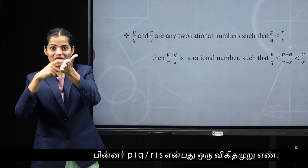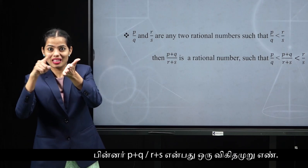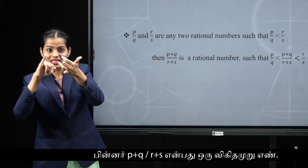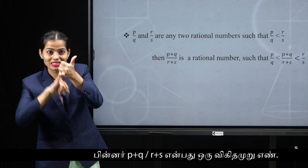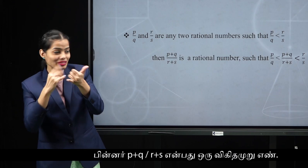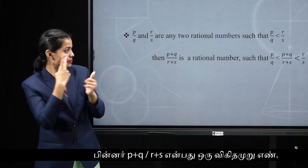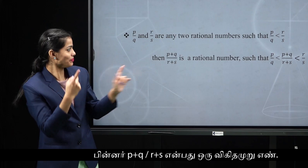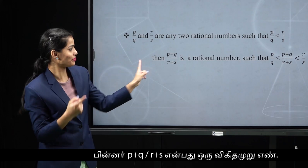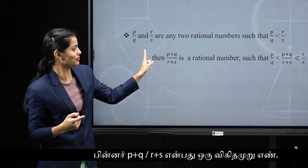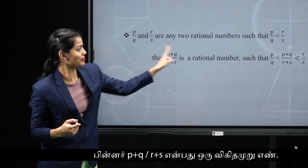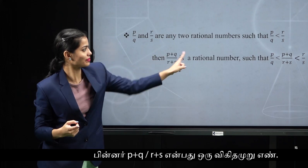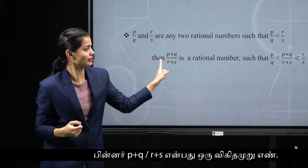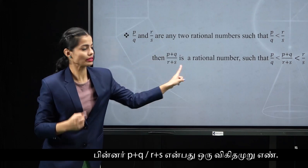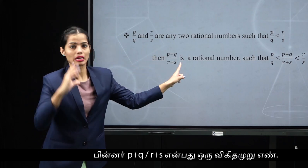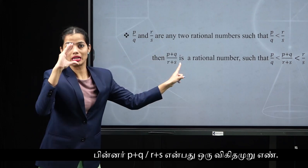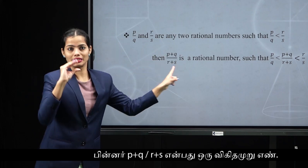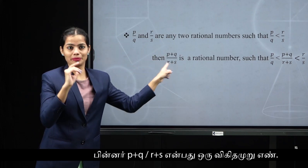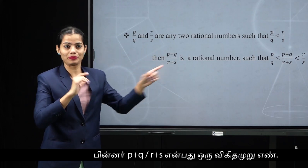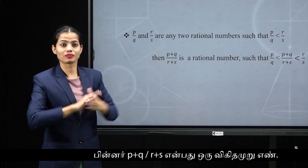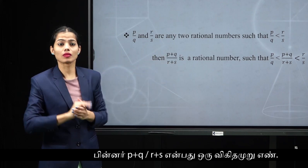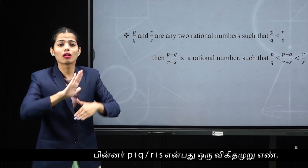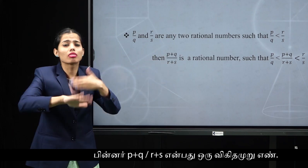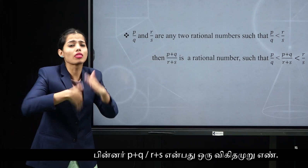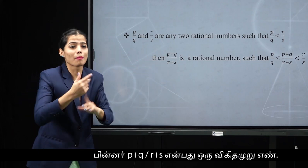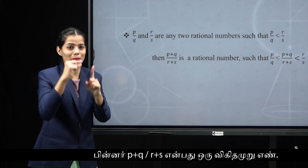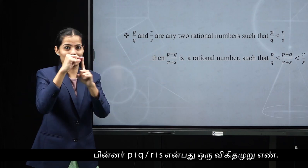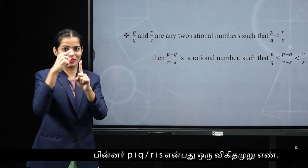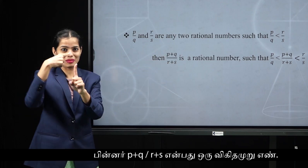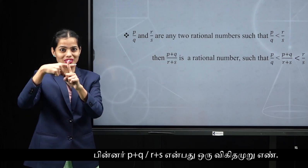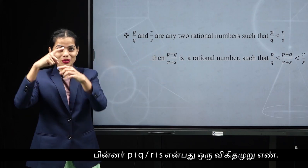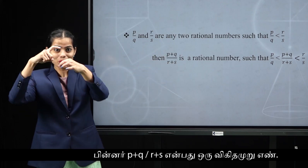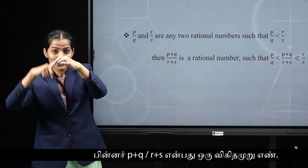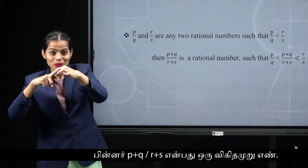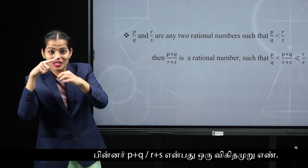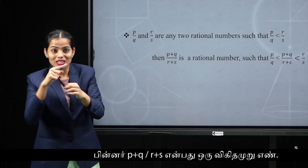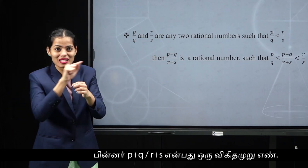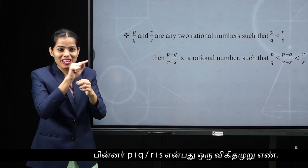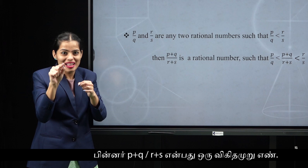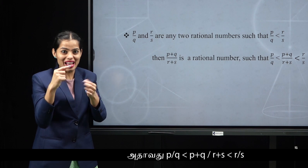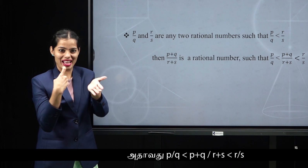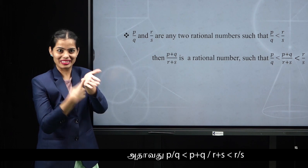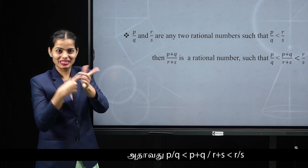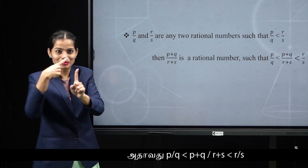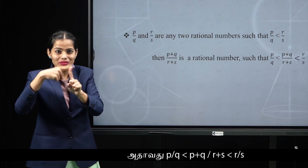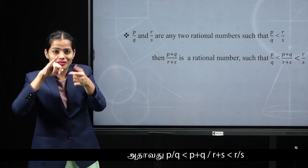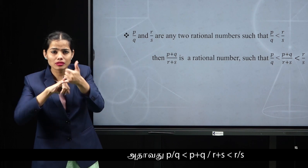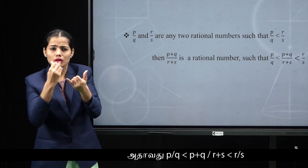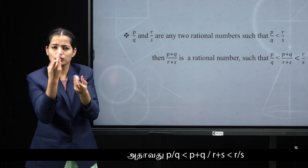பிறகு P கூட்டல் Q R கூட்டல் S விகிதமுறு எண், அதாவது P கூட்டல்